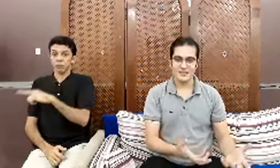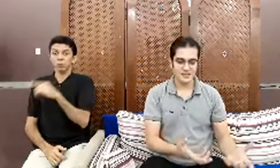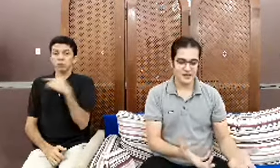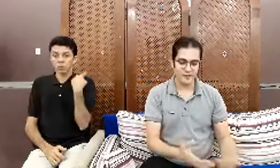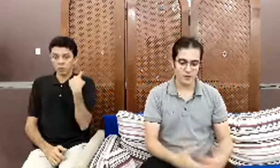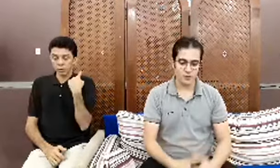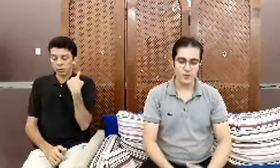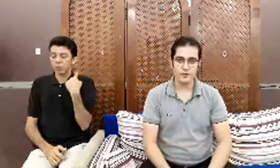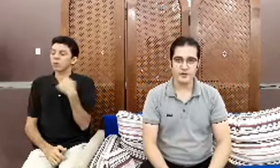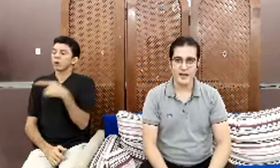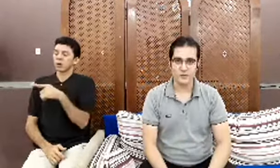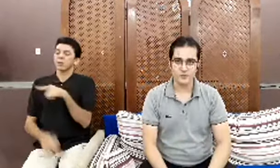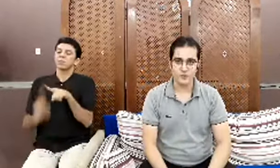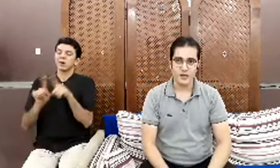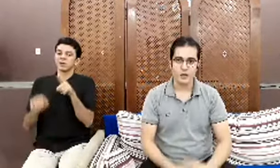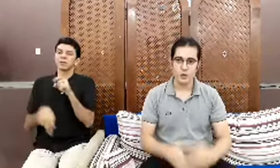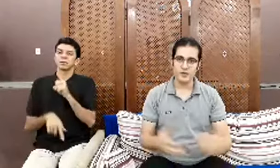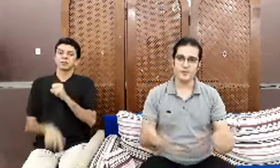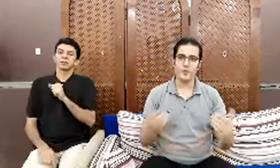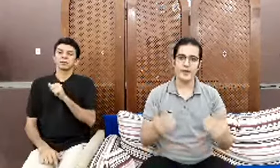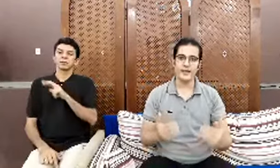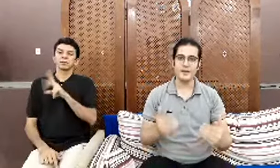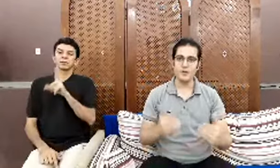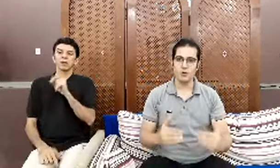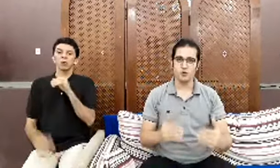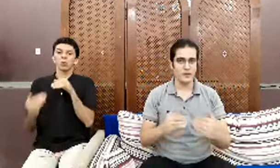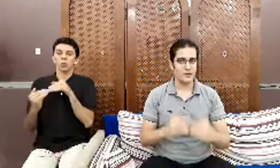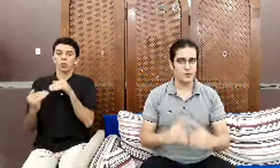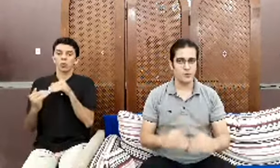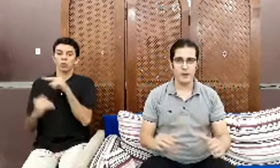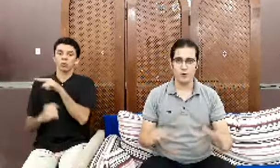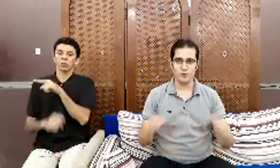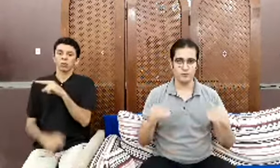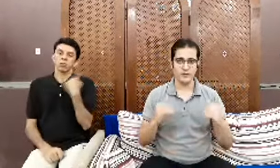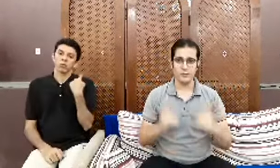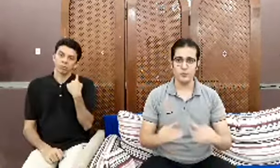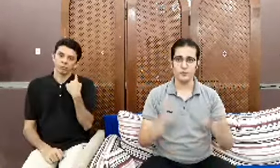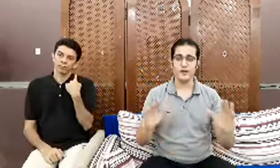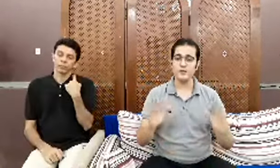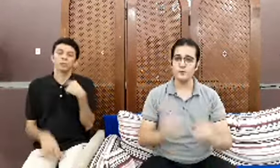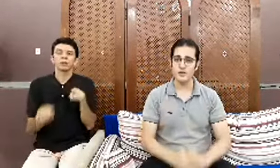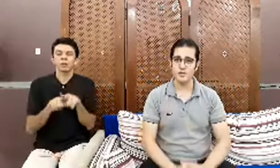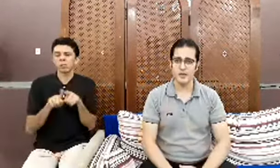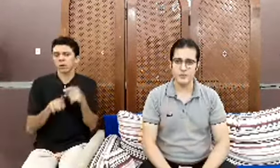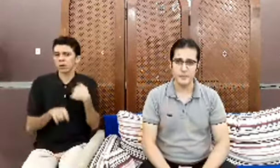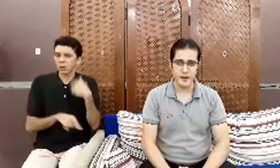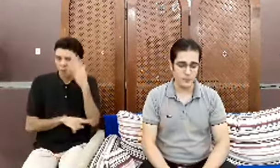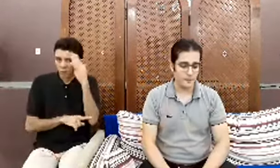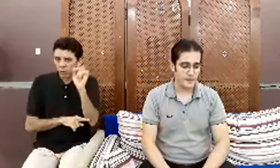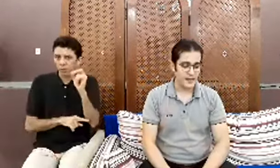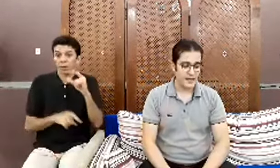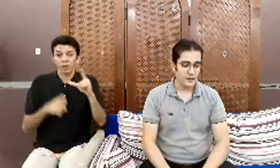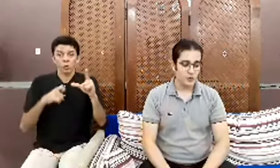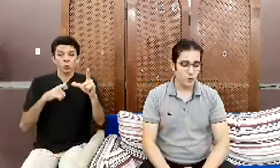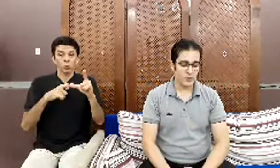Lucas escreveu o livro de Atos, e Lucas foi alguém que caminhou juntamente com Paulo durante muitos anos do ministério de